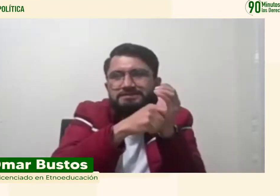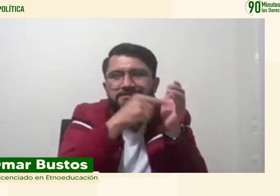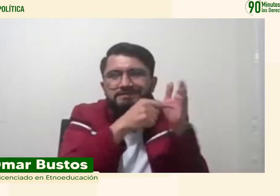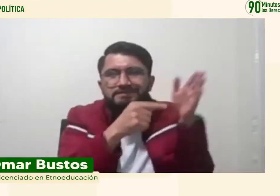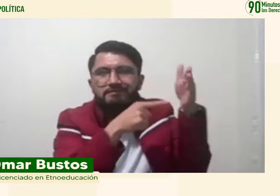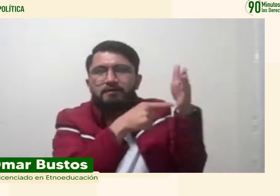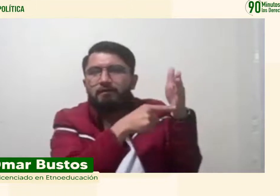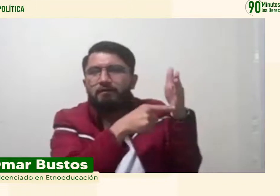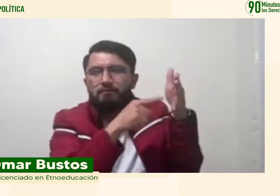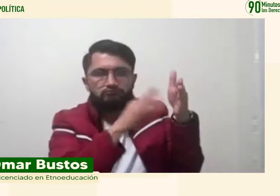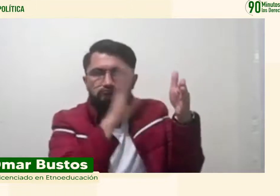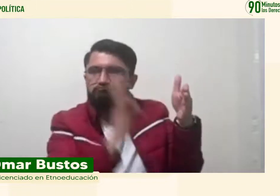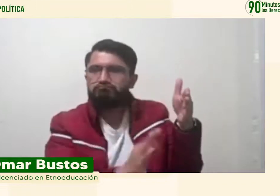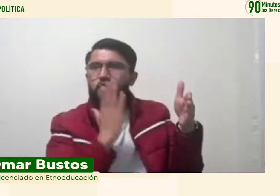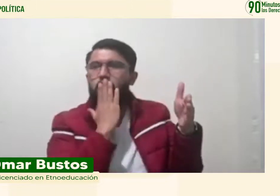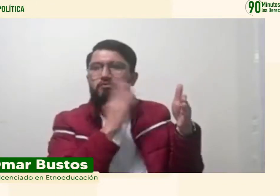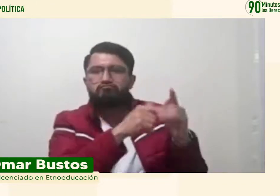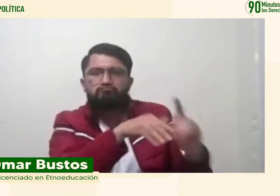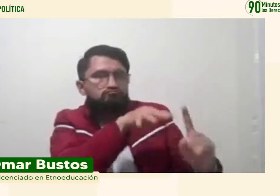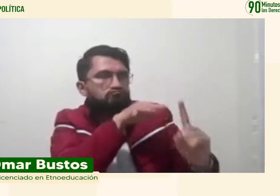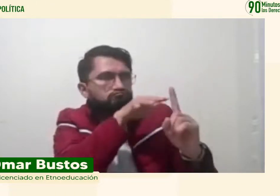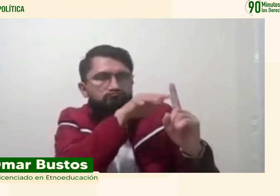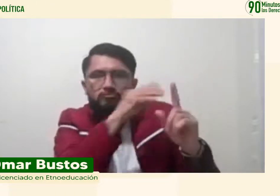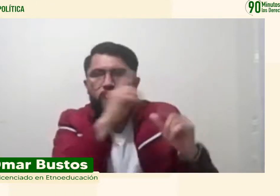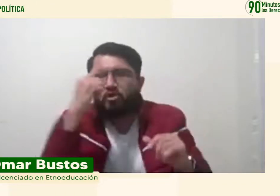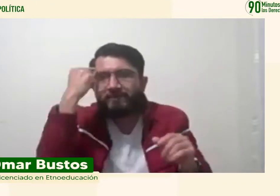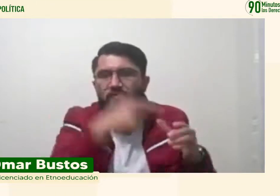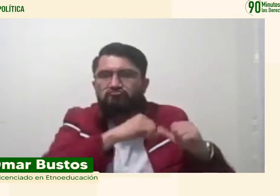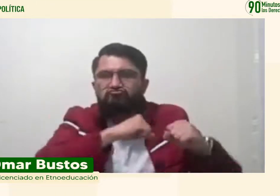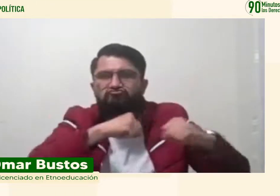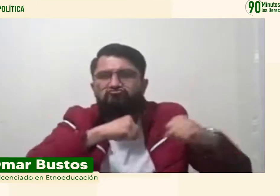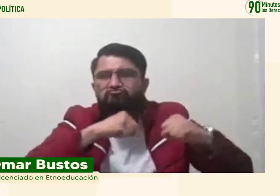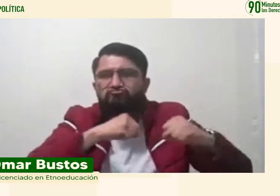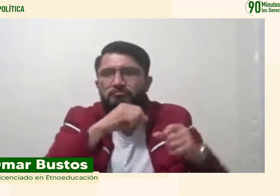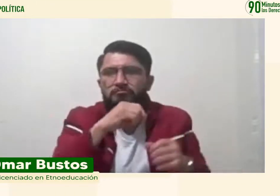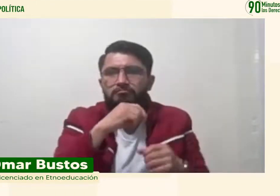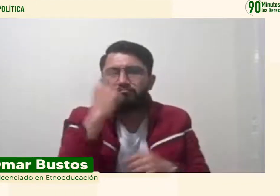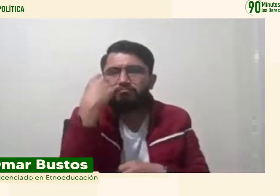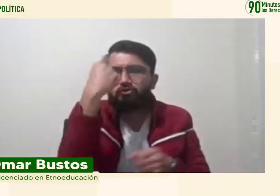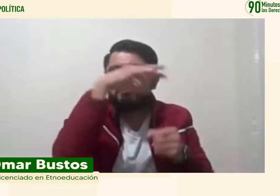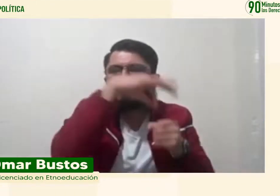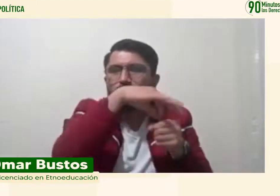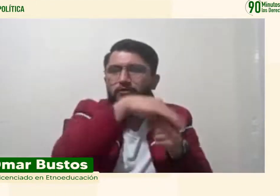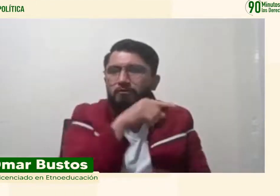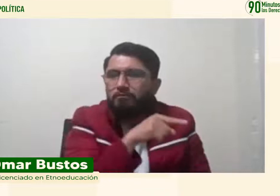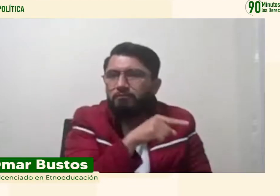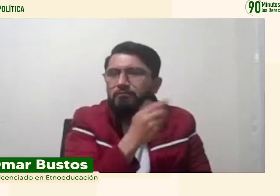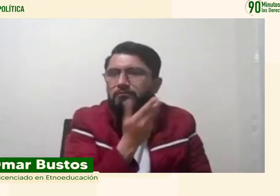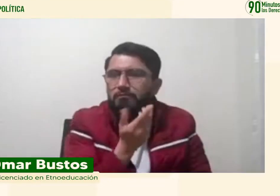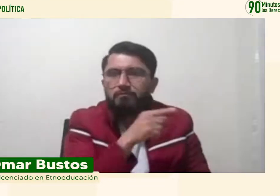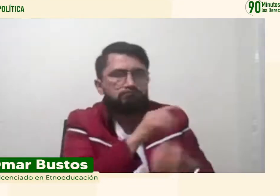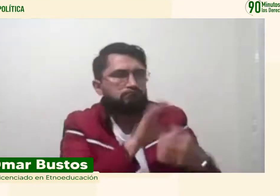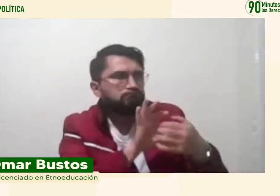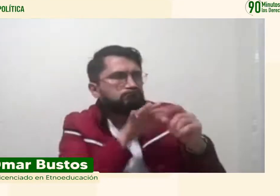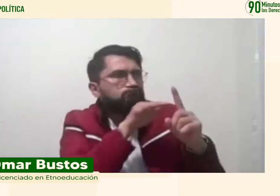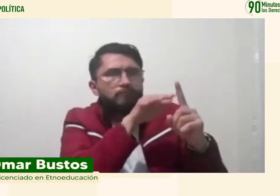era roja eso es un mérito político de las comunidades indígenas son actores indígenas de